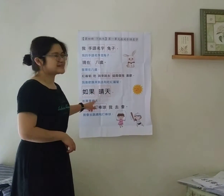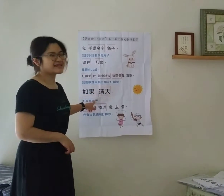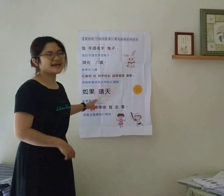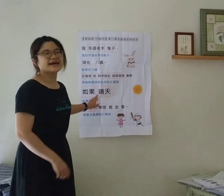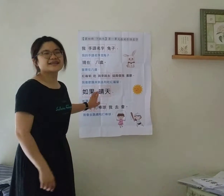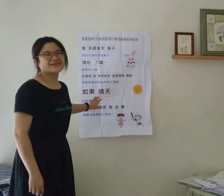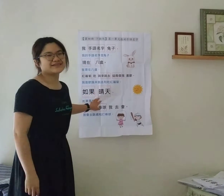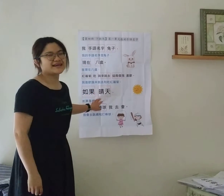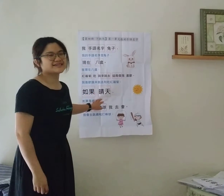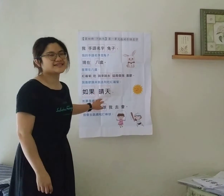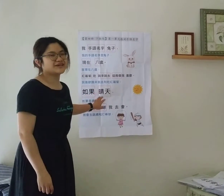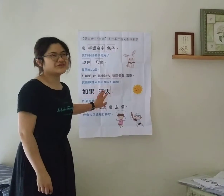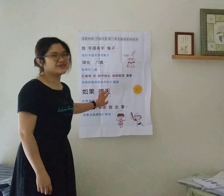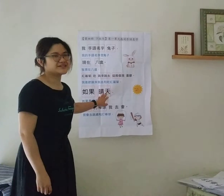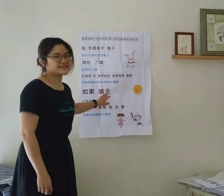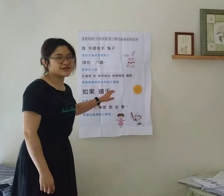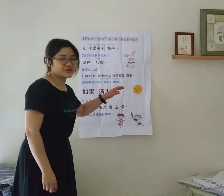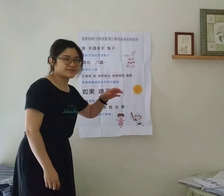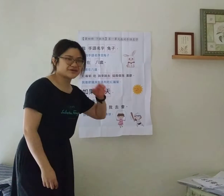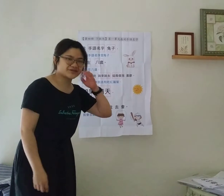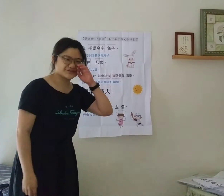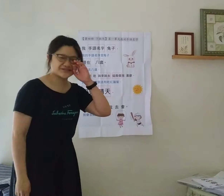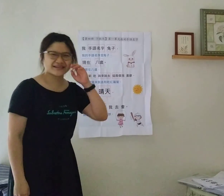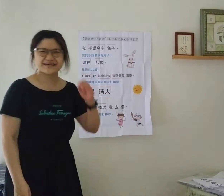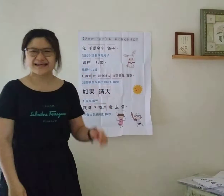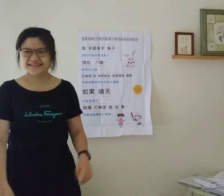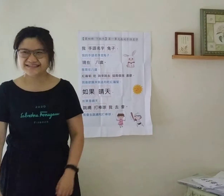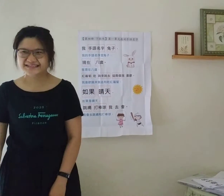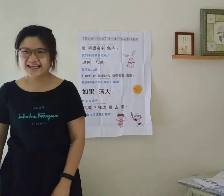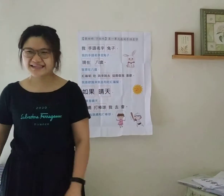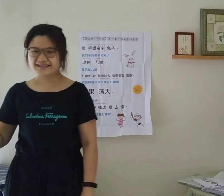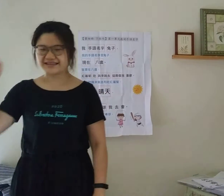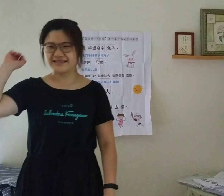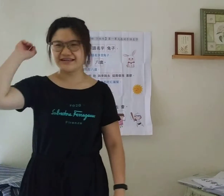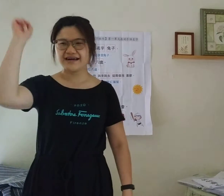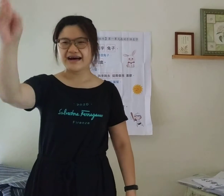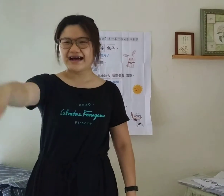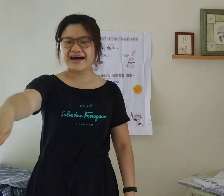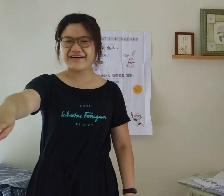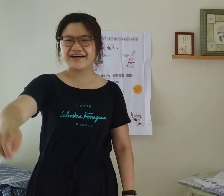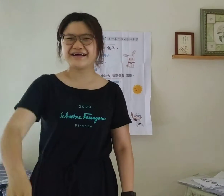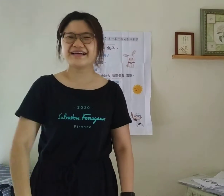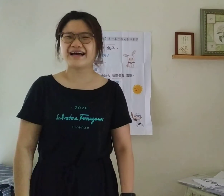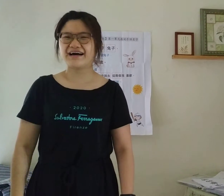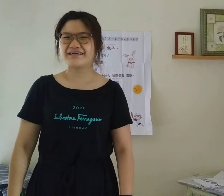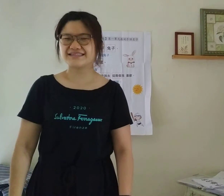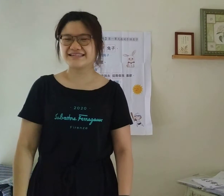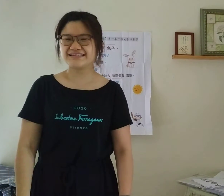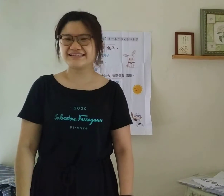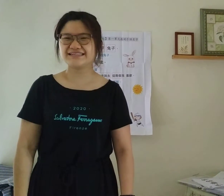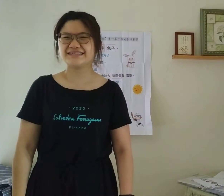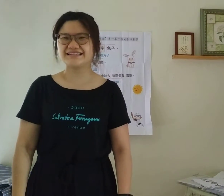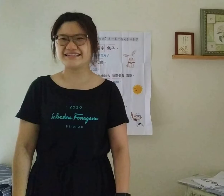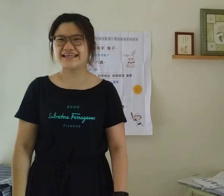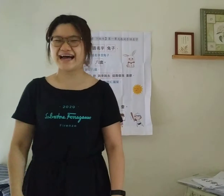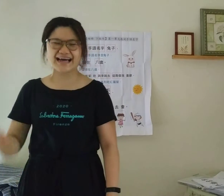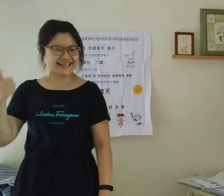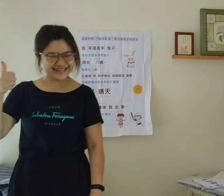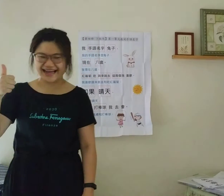天，同样省略是，有没有同学可以来试试看呢？好，很好，陈怡静，你太厉害